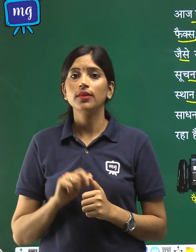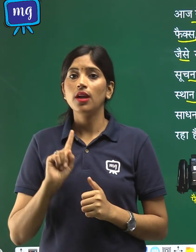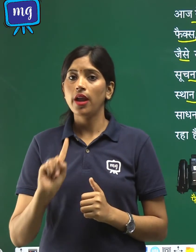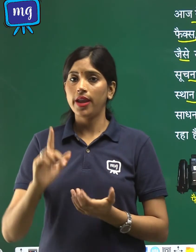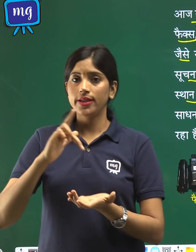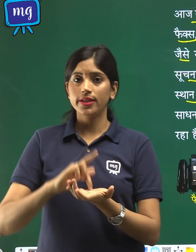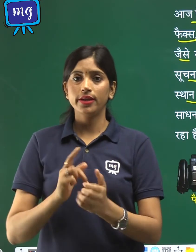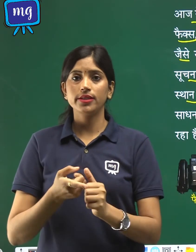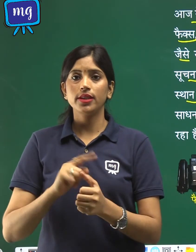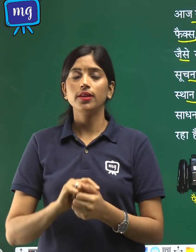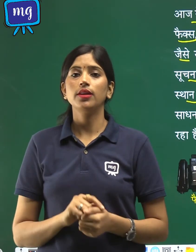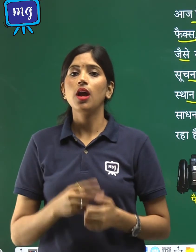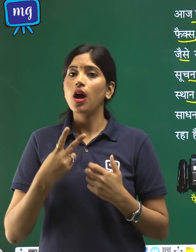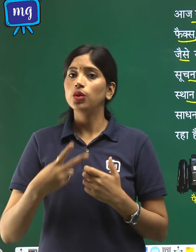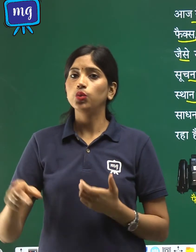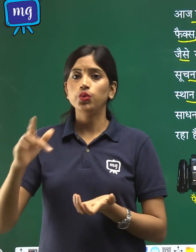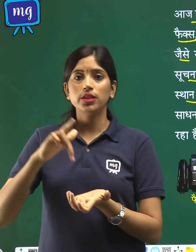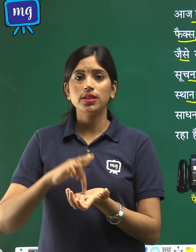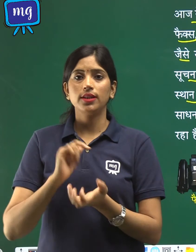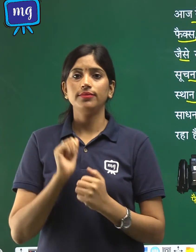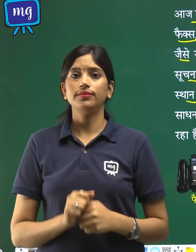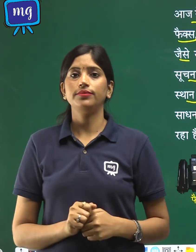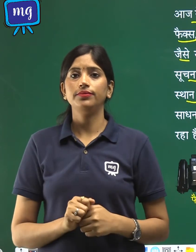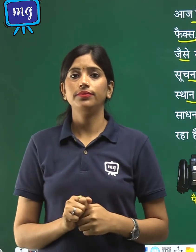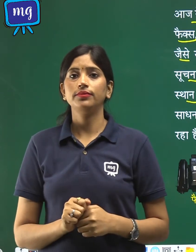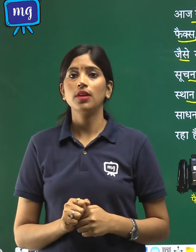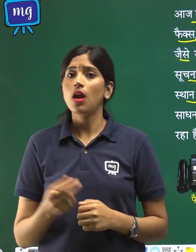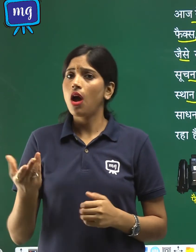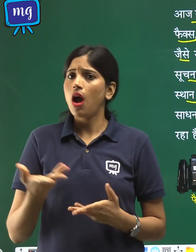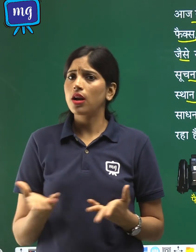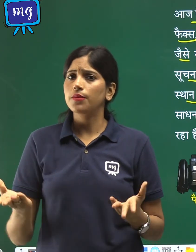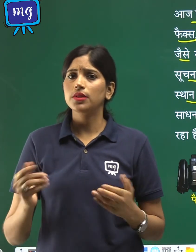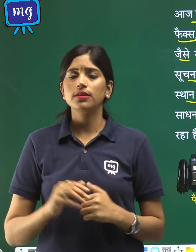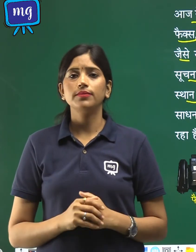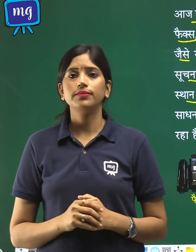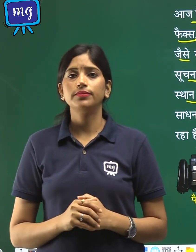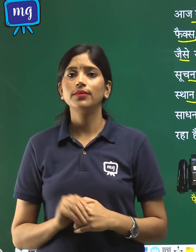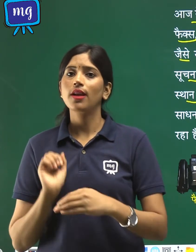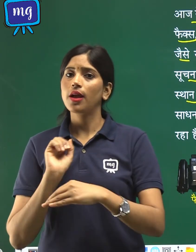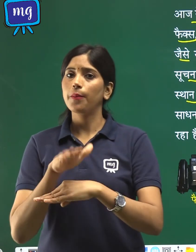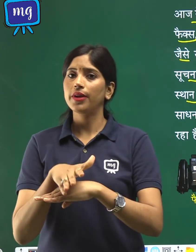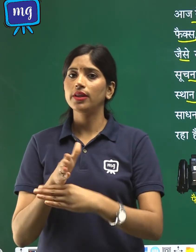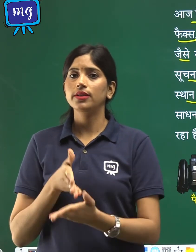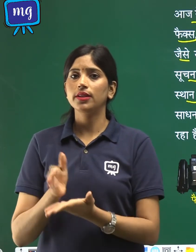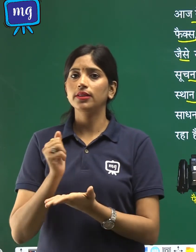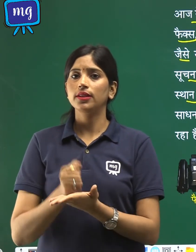एक जगह से दूसरी जगह आसानी से भेज सकते